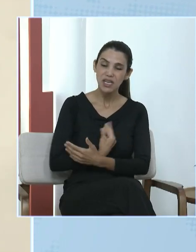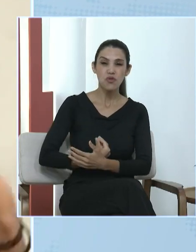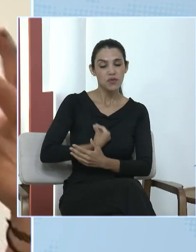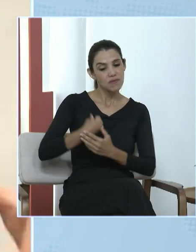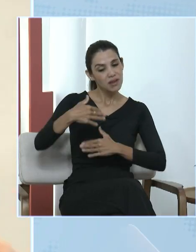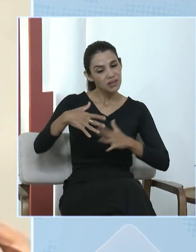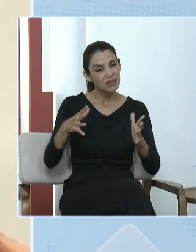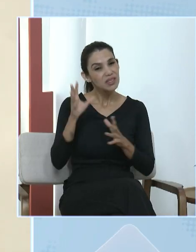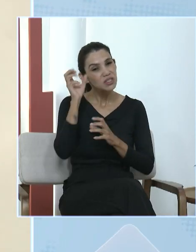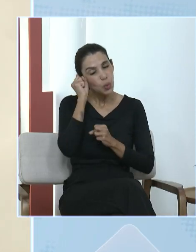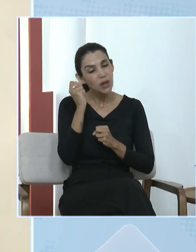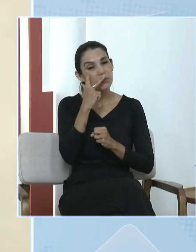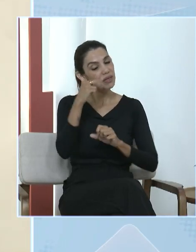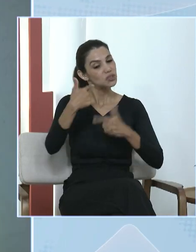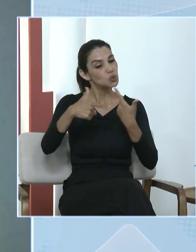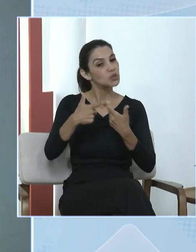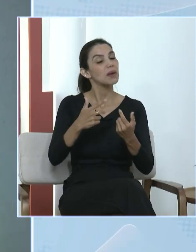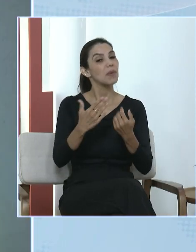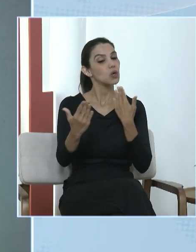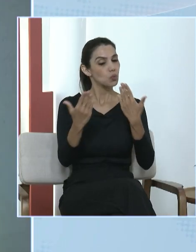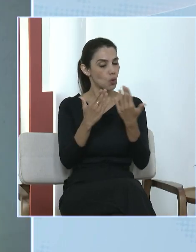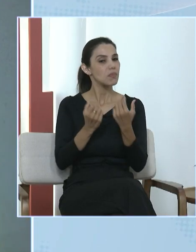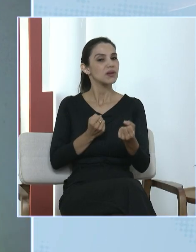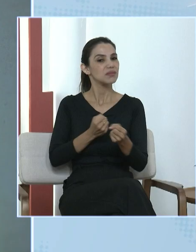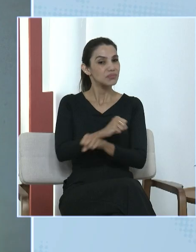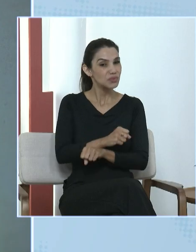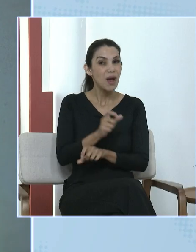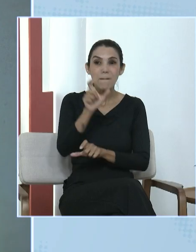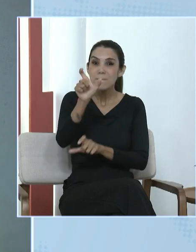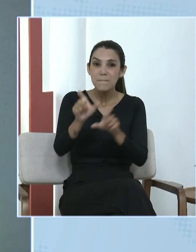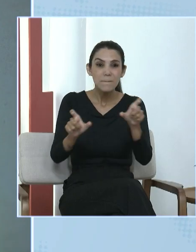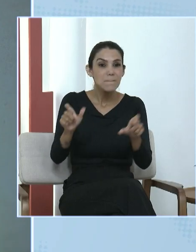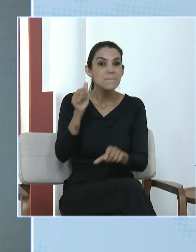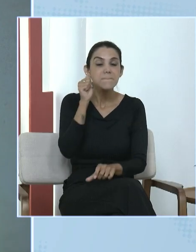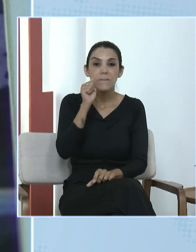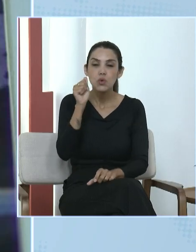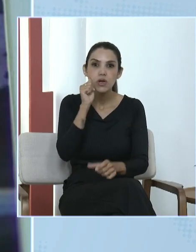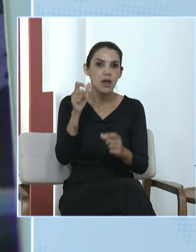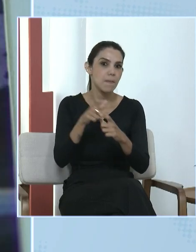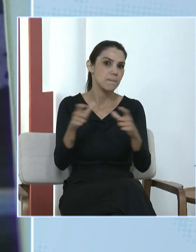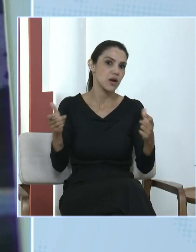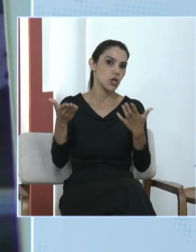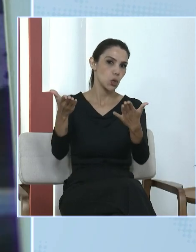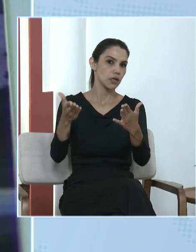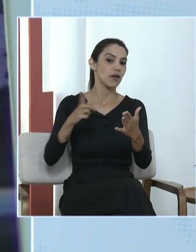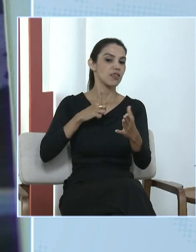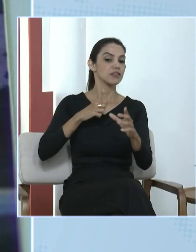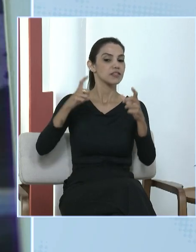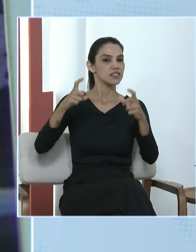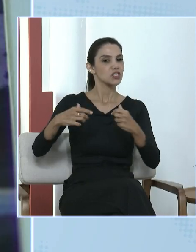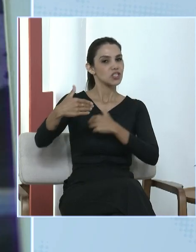sempre são, geralmente, mulheres que estão em situação muito similar. Elas têm esse lugar na casa, elas têm